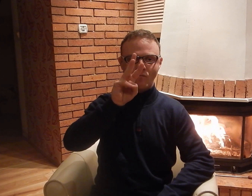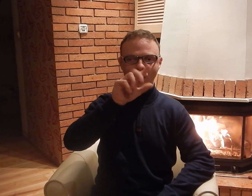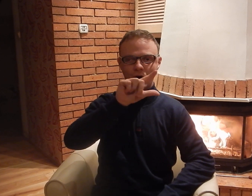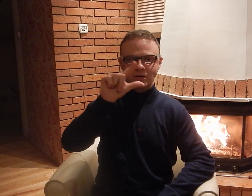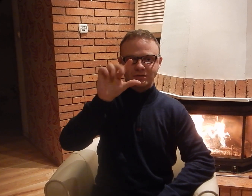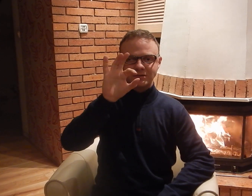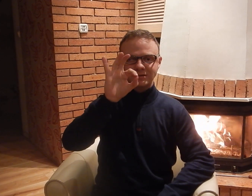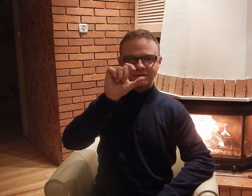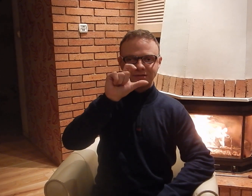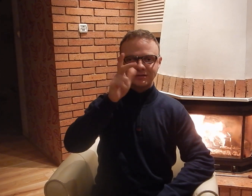Zimnowłocki.